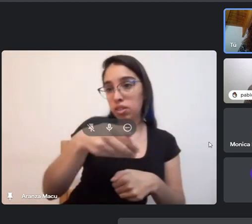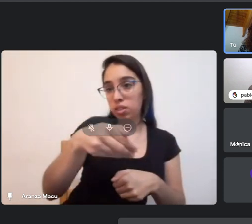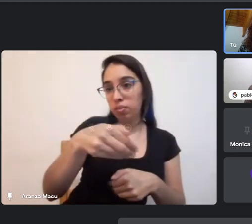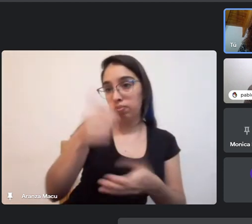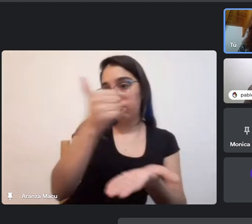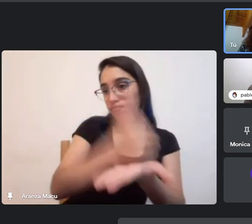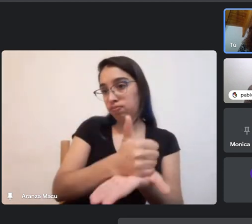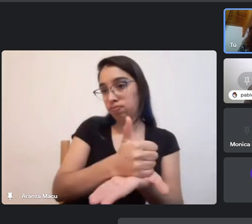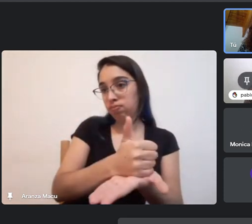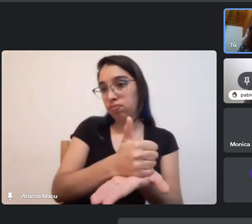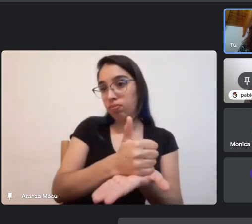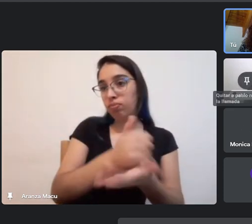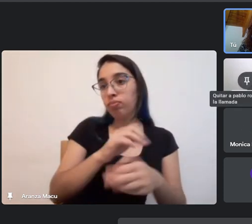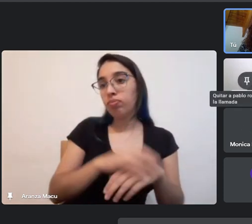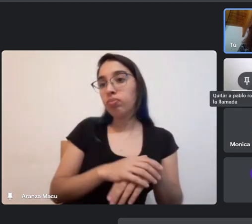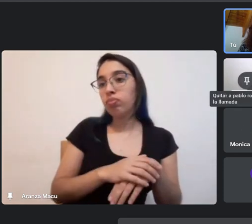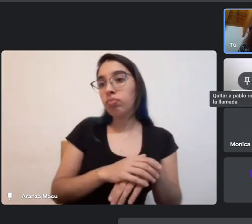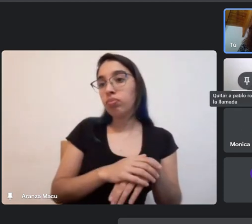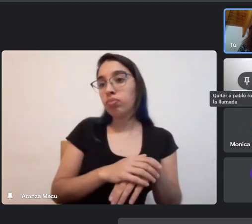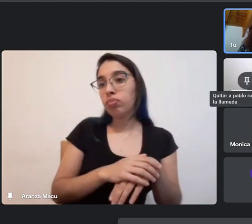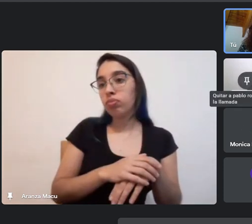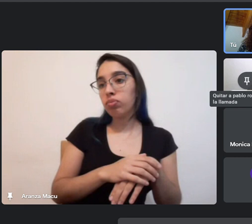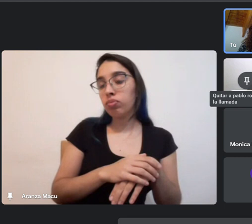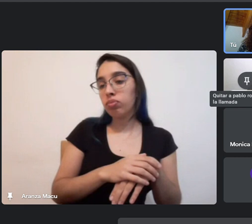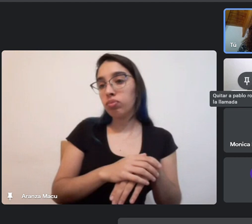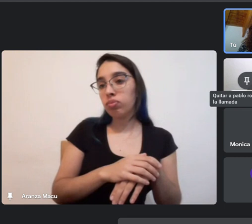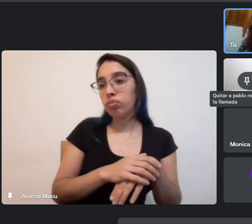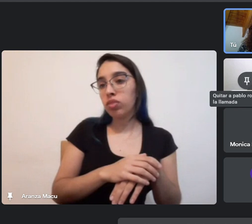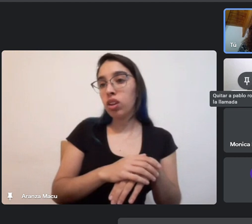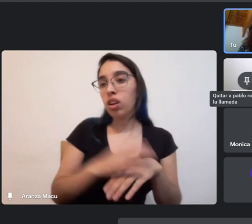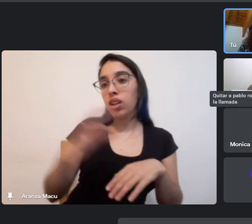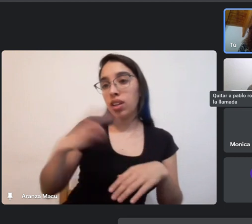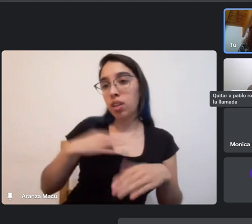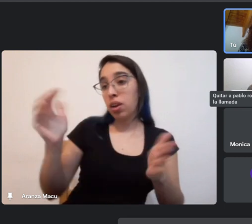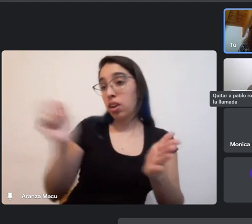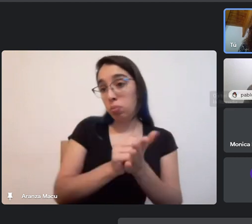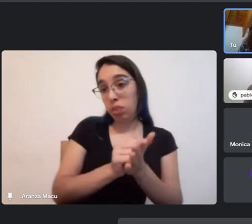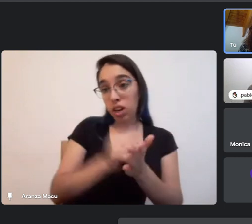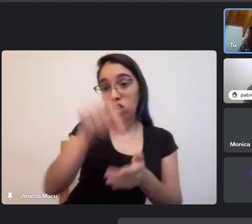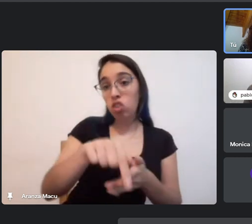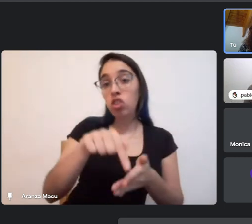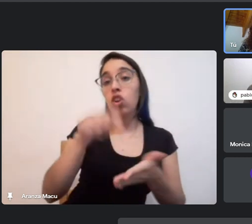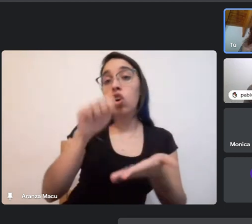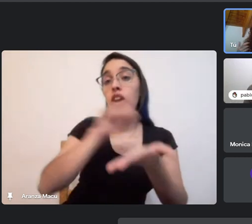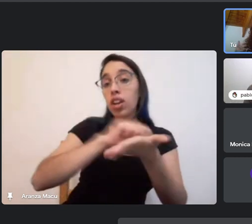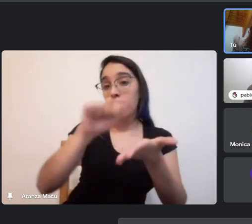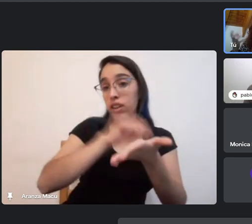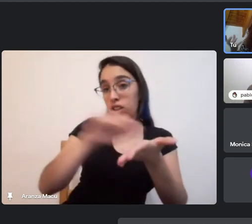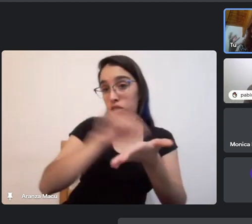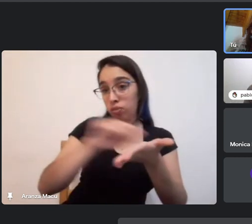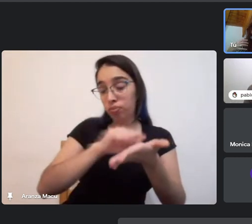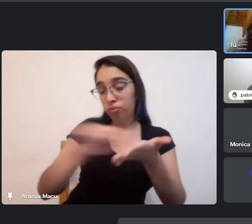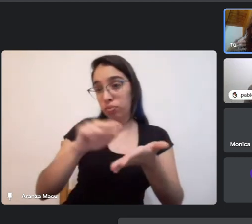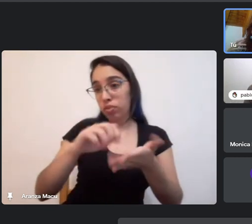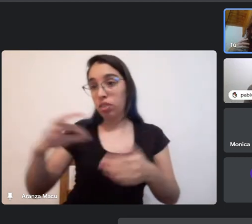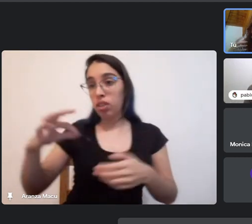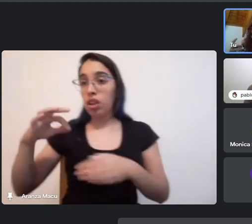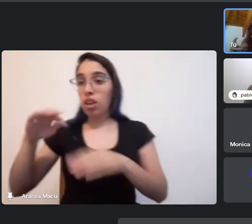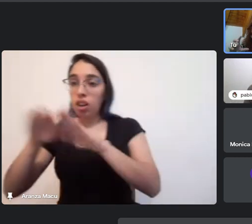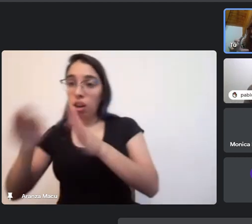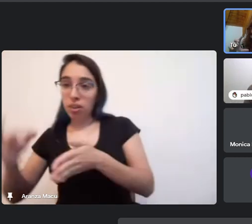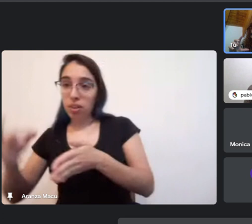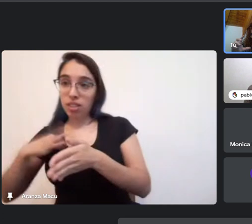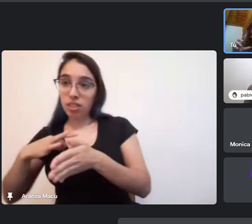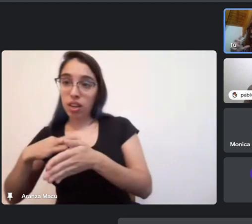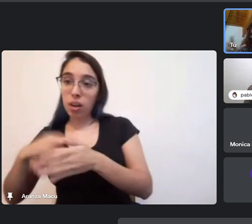El recuperatorio es escrito, el final es virtual, también es escrito,